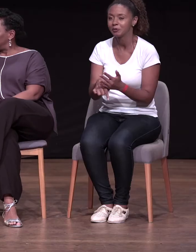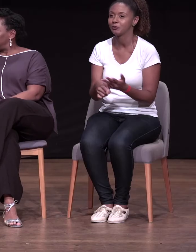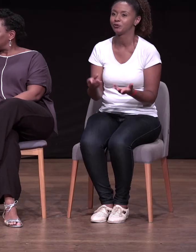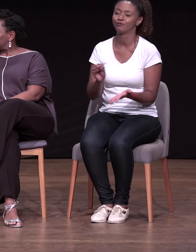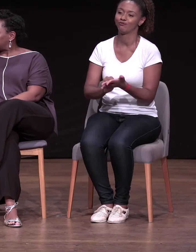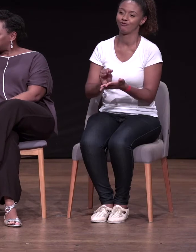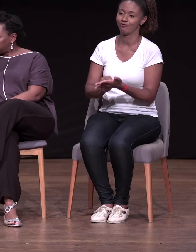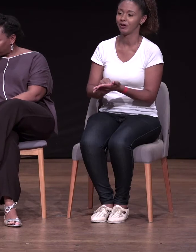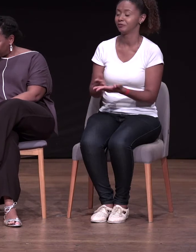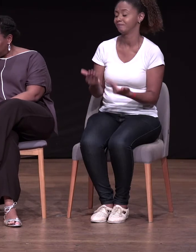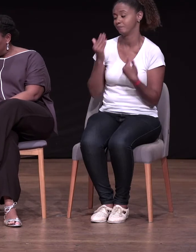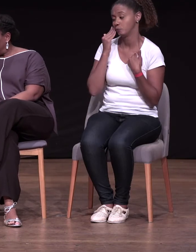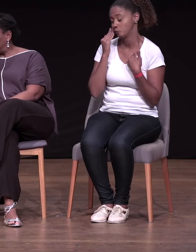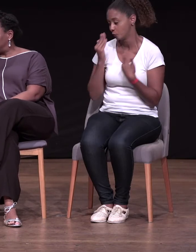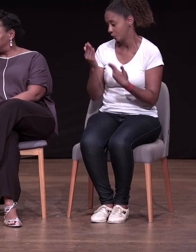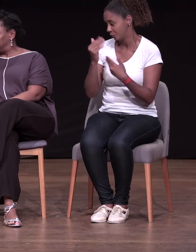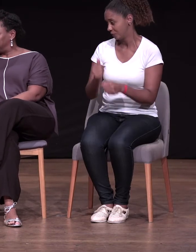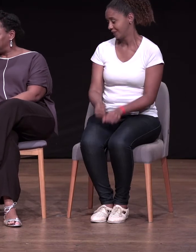Muito obrigada.